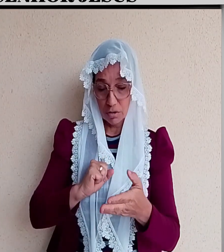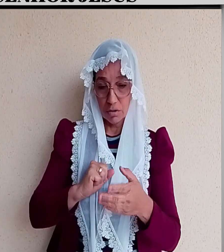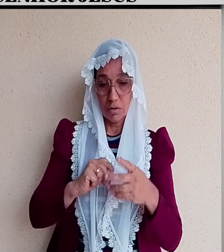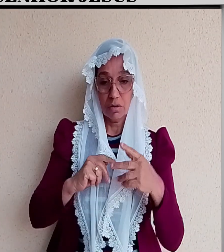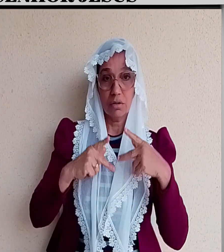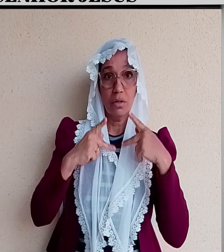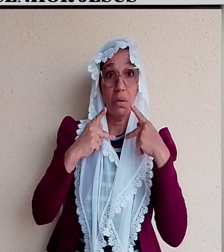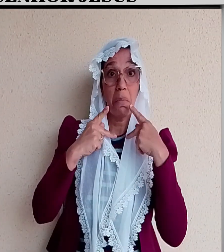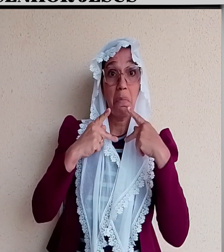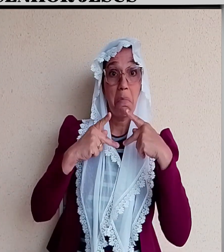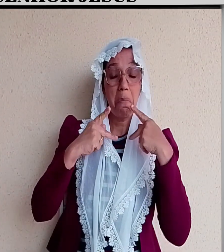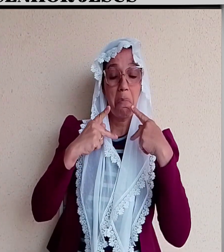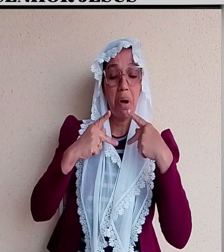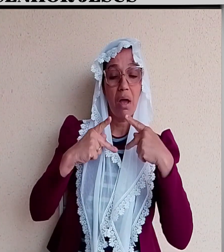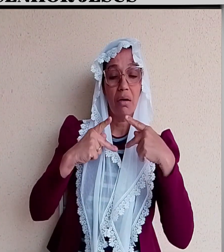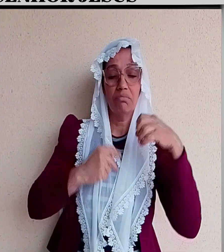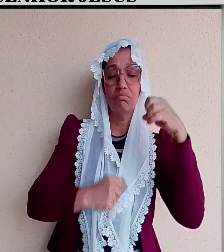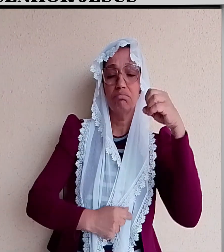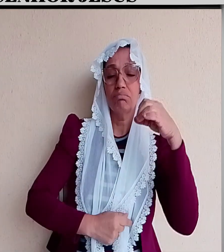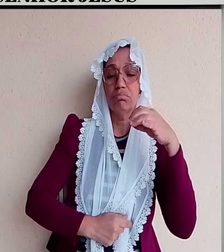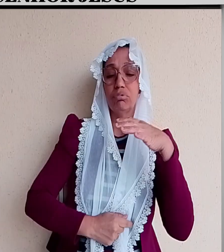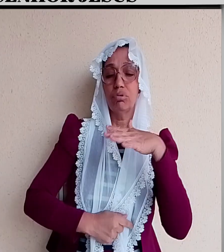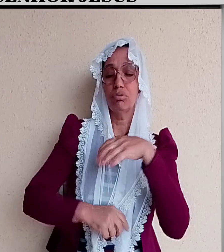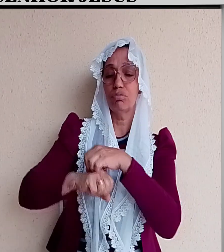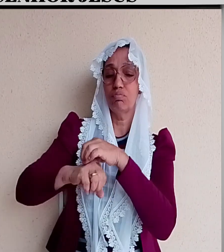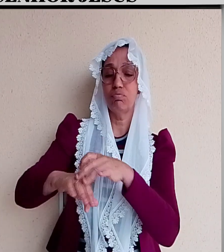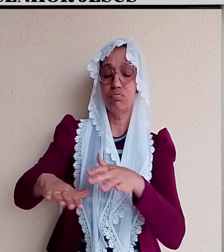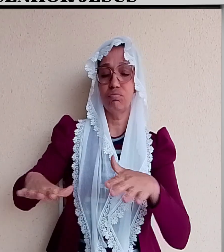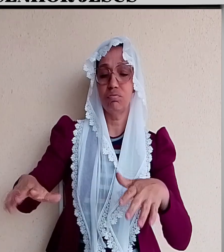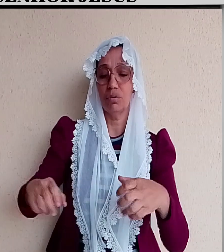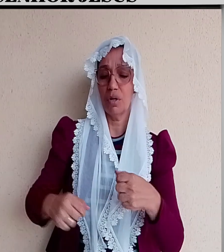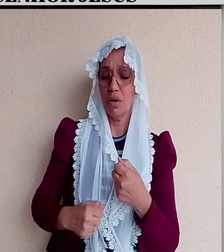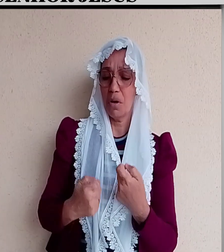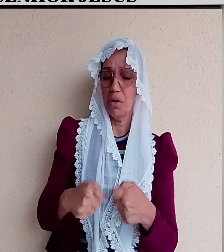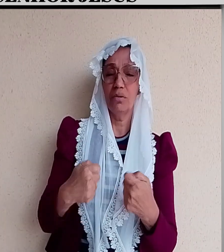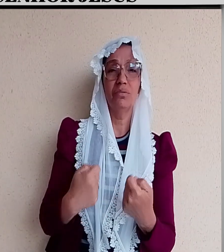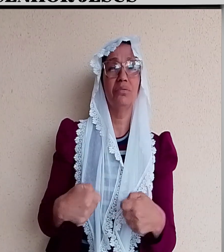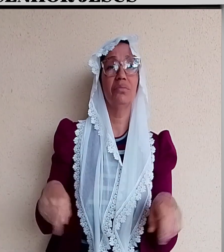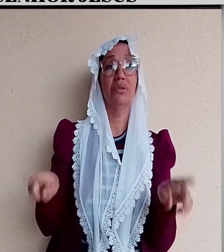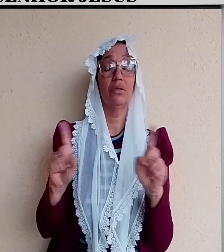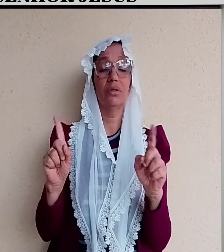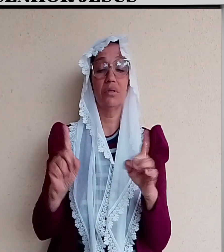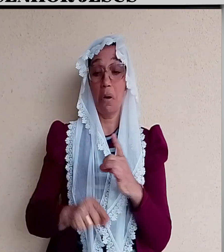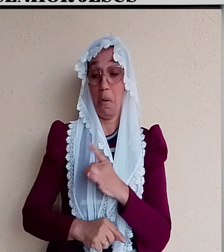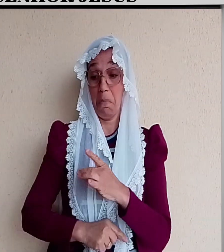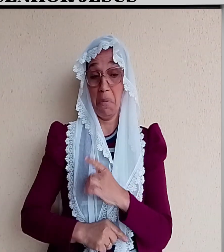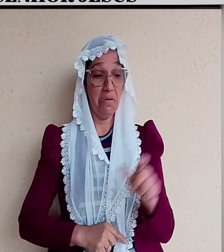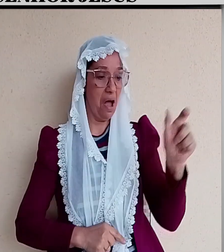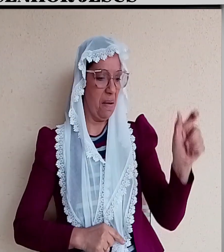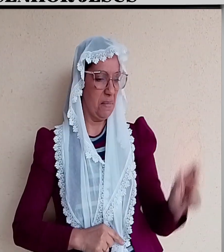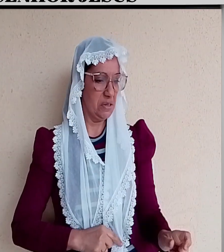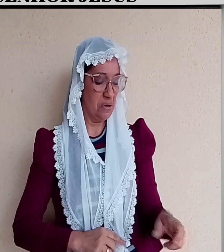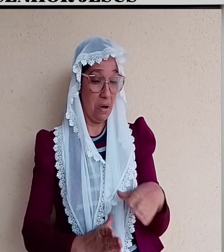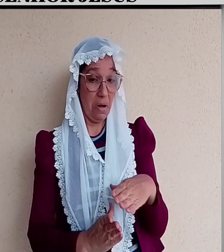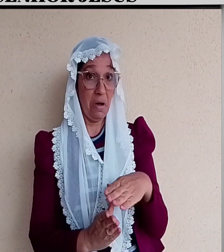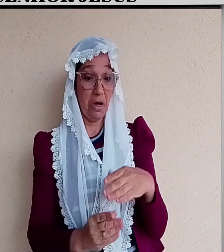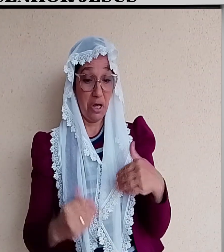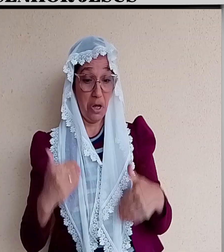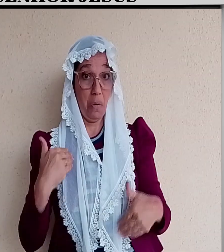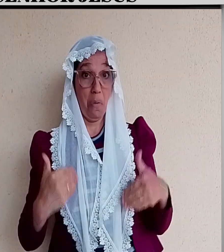E não temais os que matam o corpo e não podem matar a alma. Temei antes aquele que pode fazer